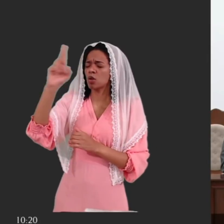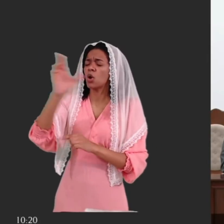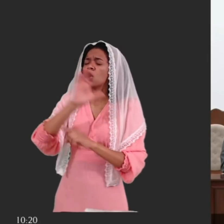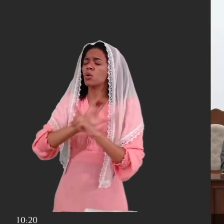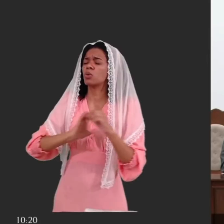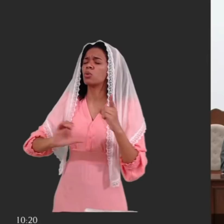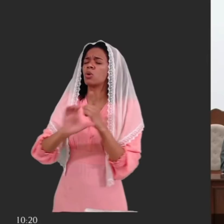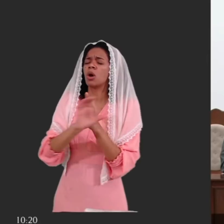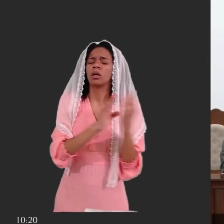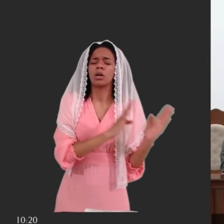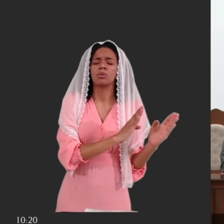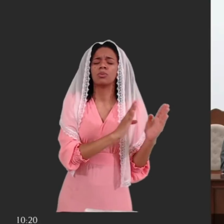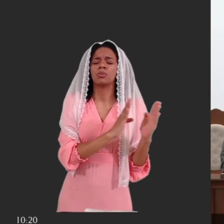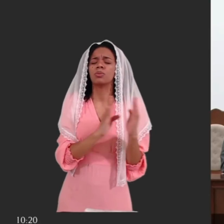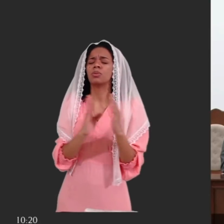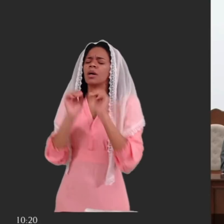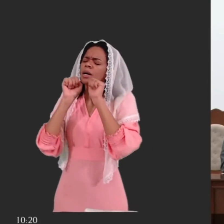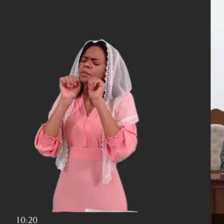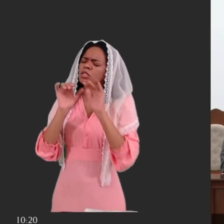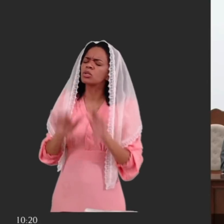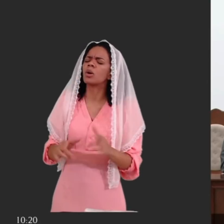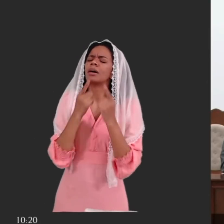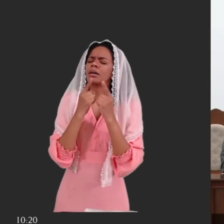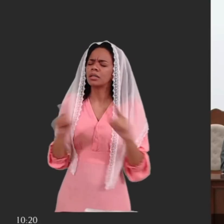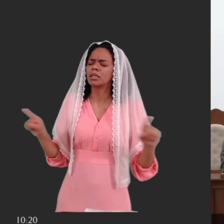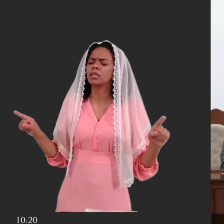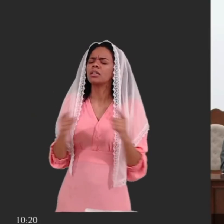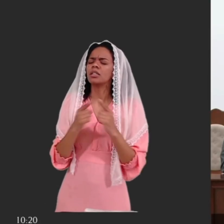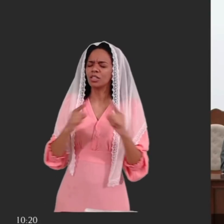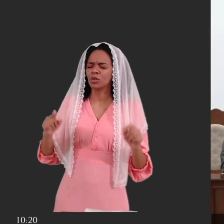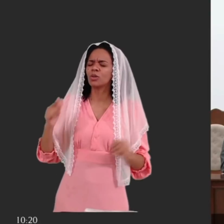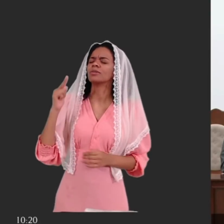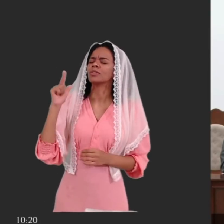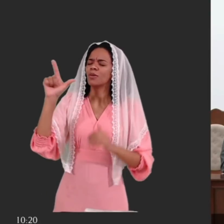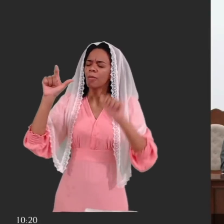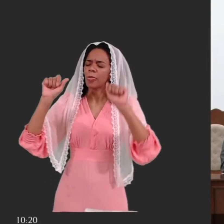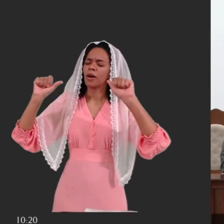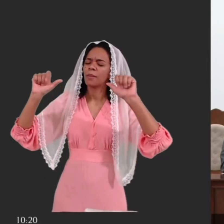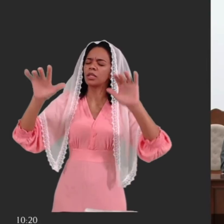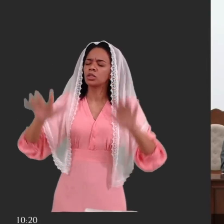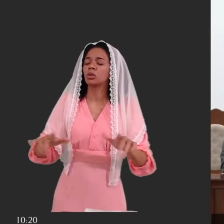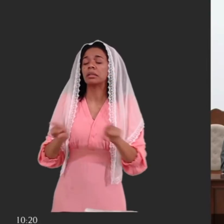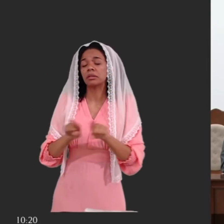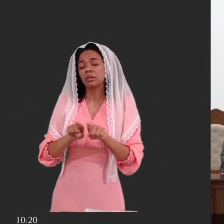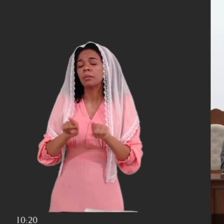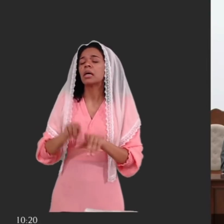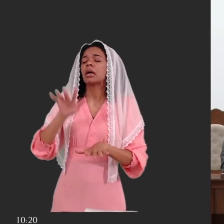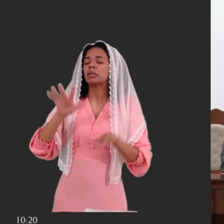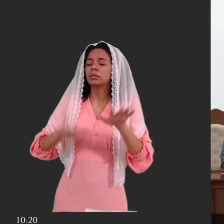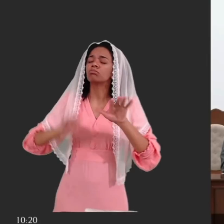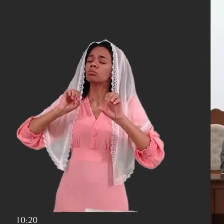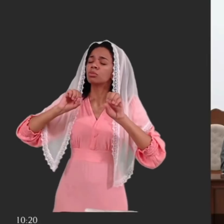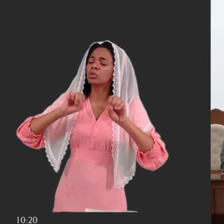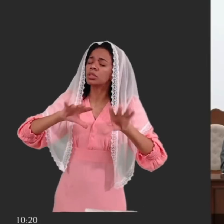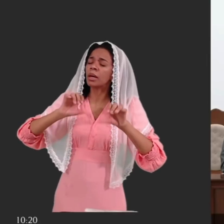deste culto, nos demais hinos, demais orações, Senhor, algum ensinamento,